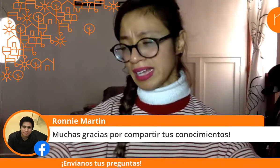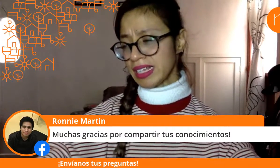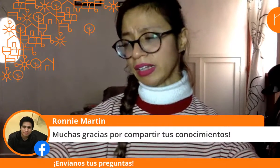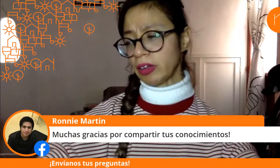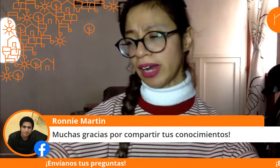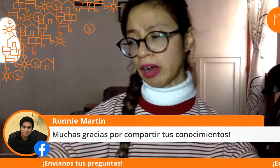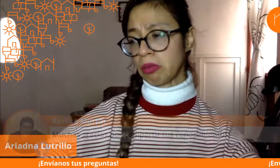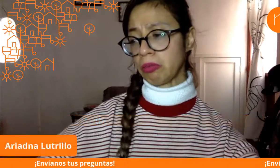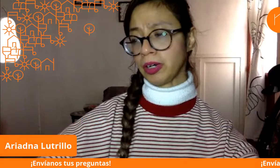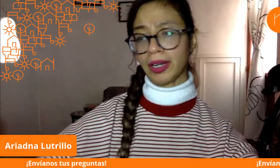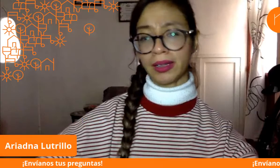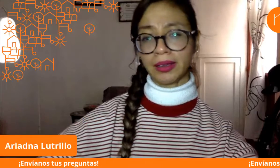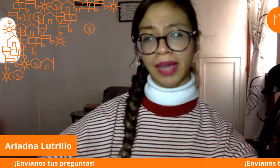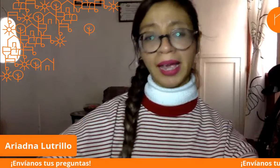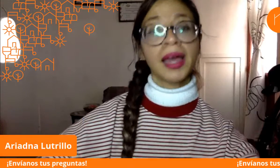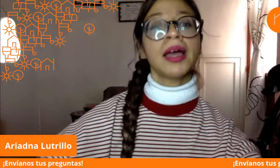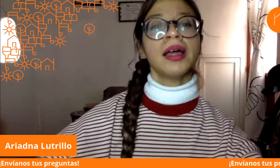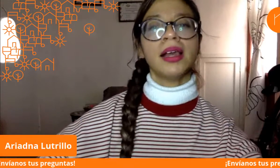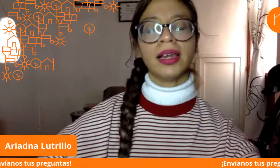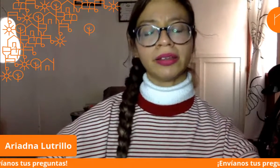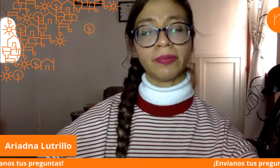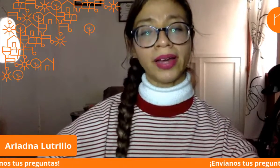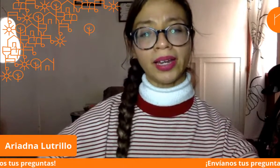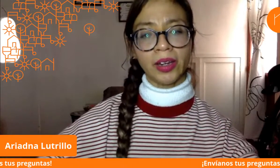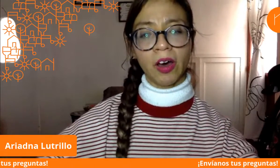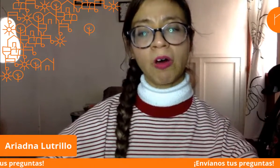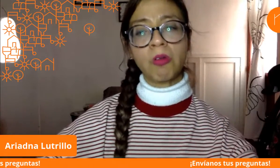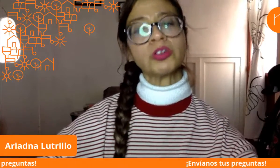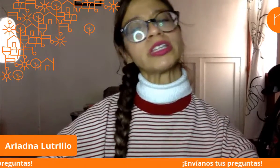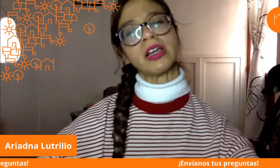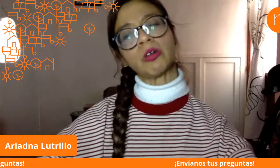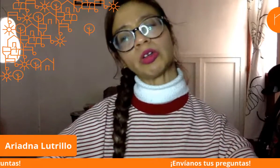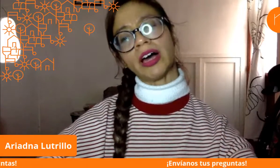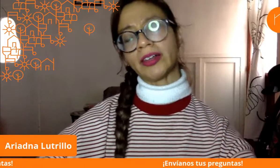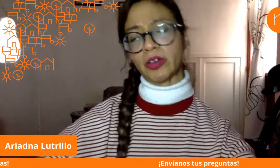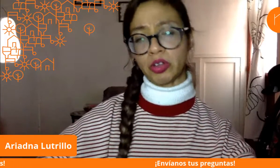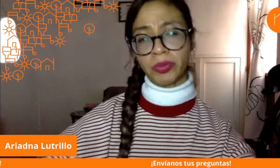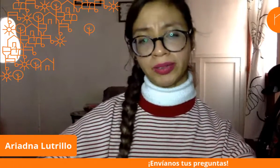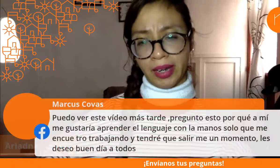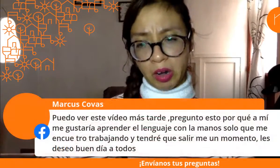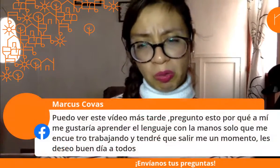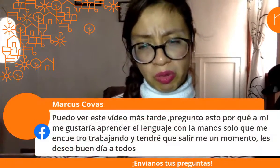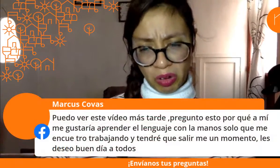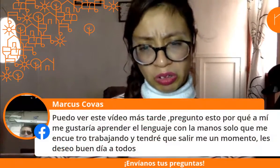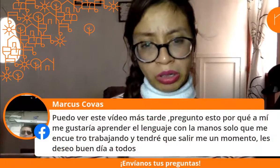Gracias a toda la comunidad Tech. Les mando un saludo a todos mis alumnos